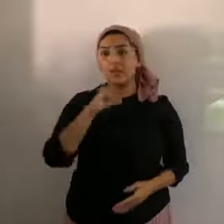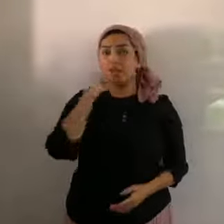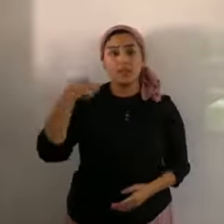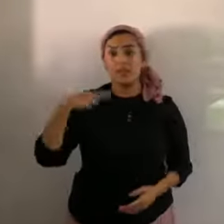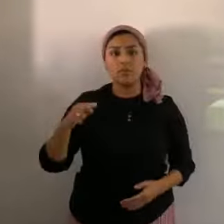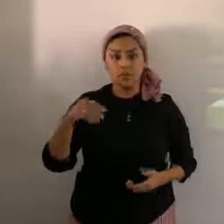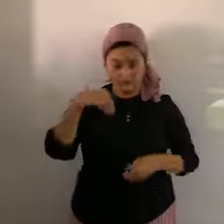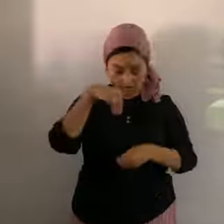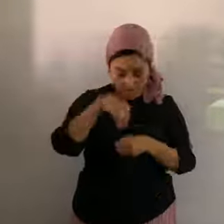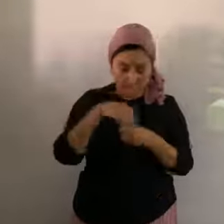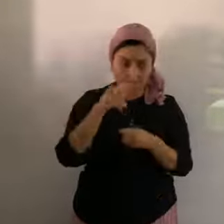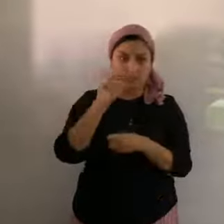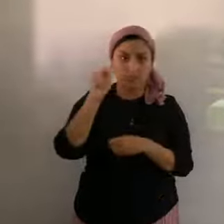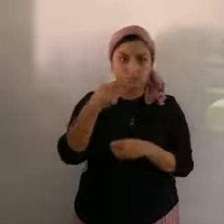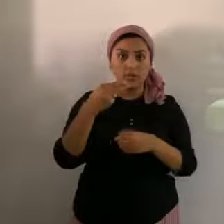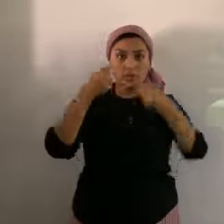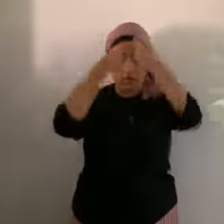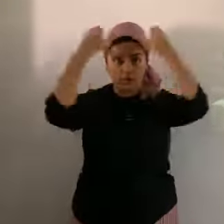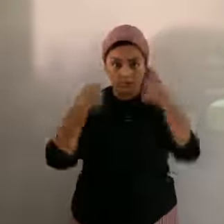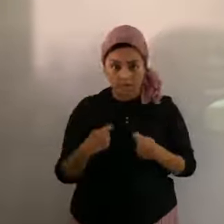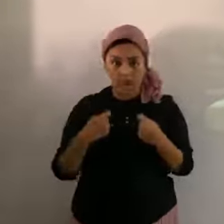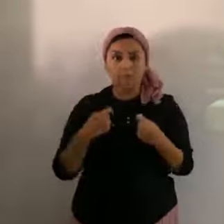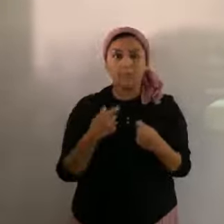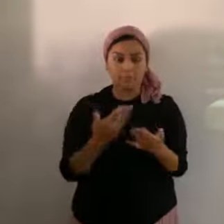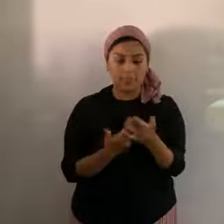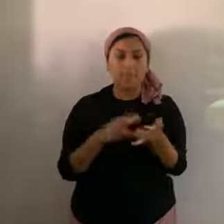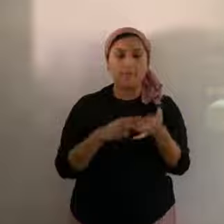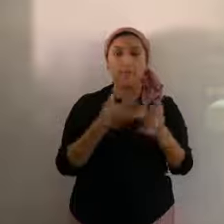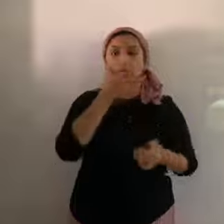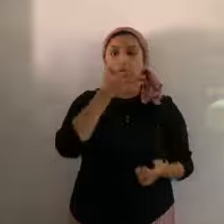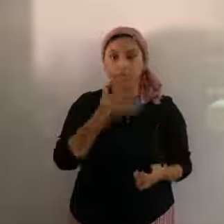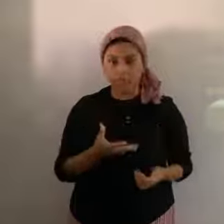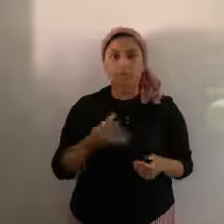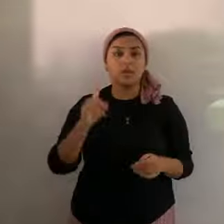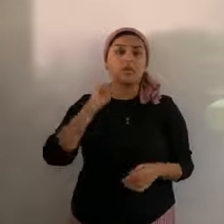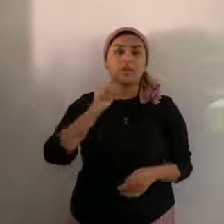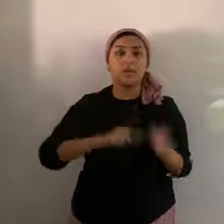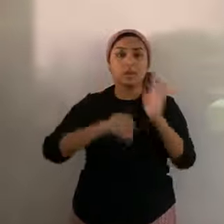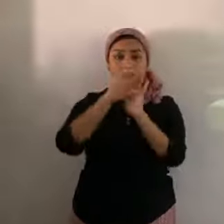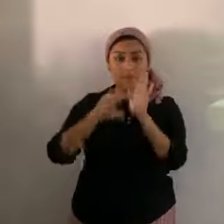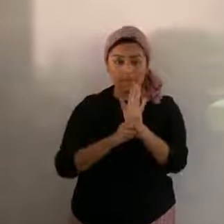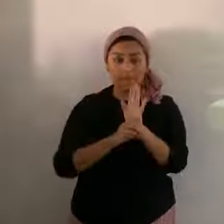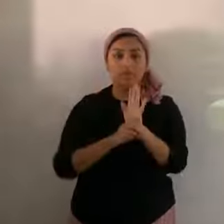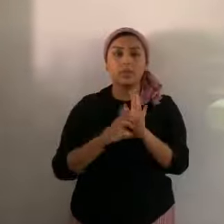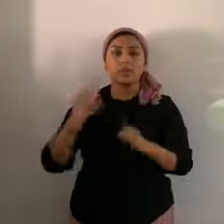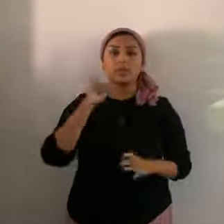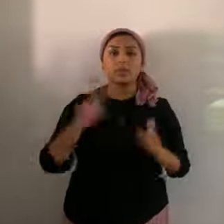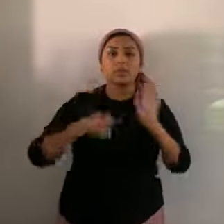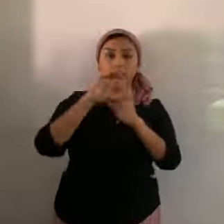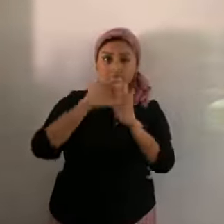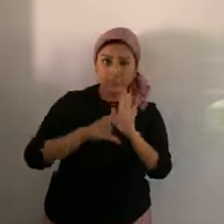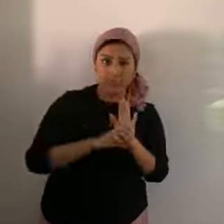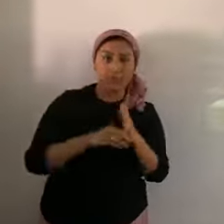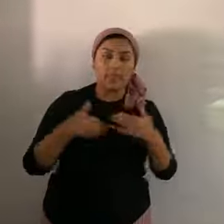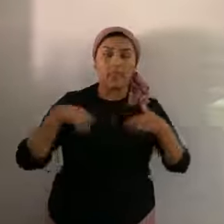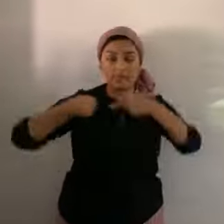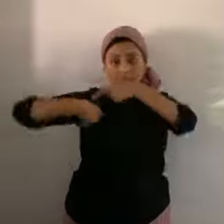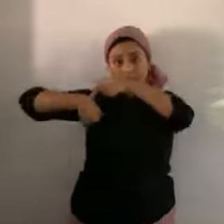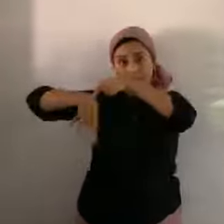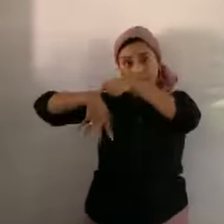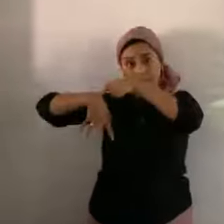Torah. El talit, el de dejarse la barba es una mitzvah, un mandamiento. El traer los